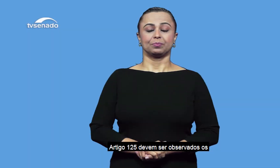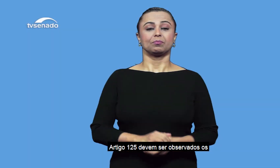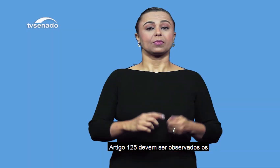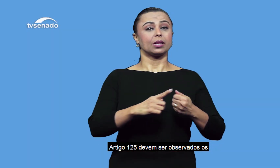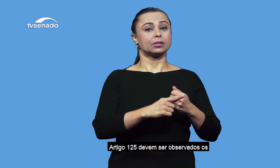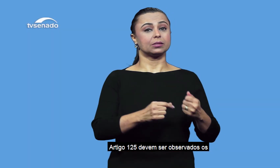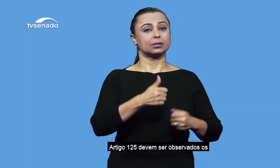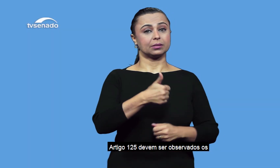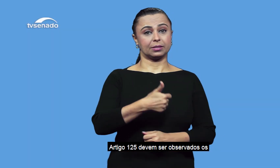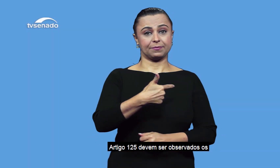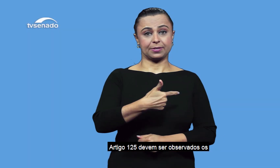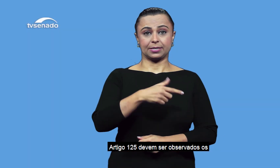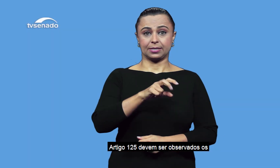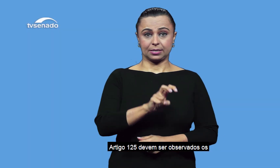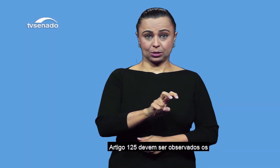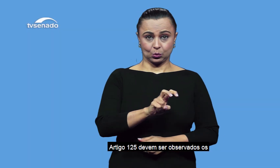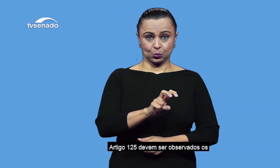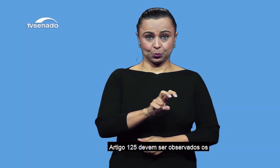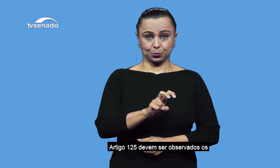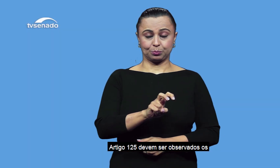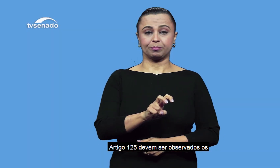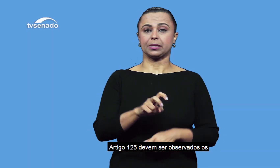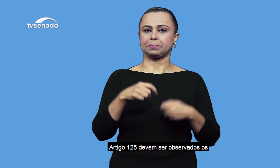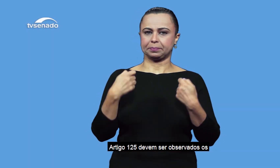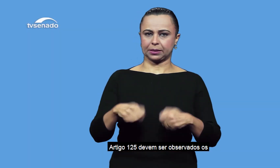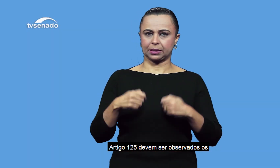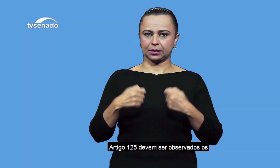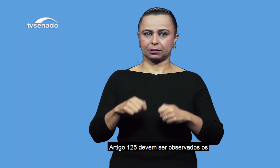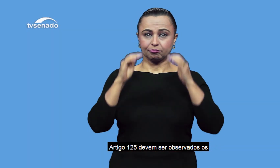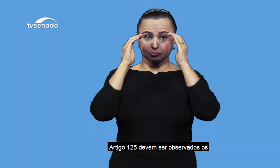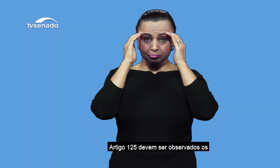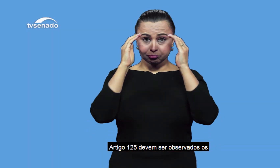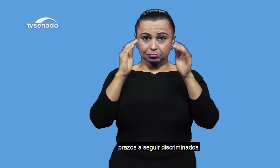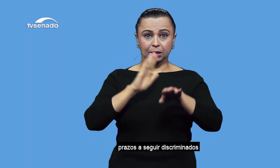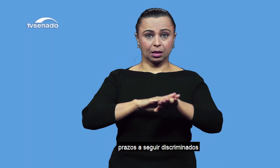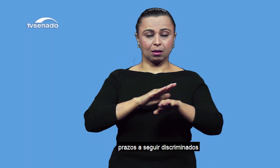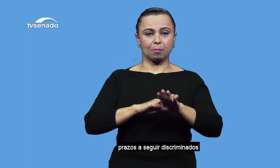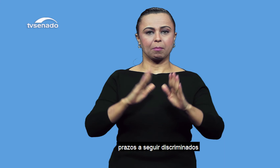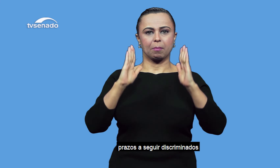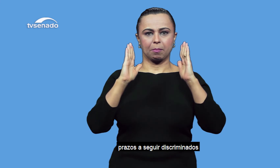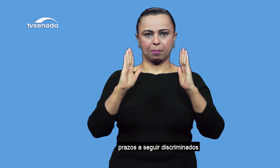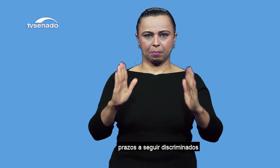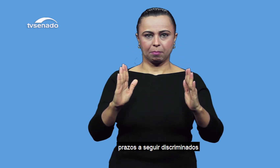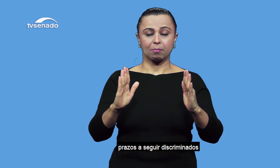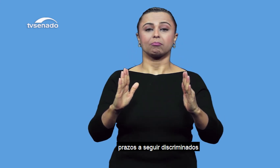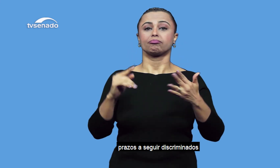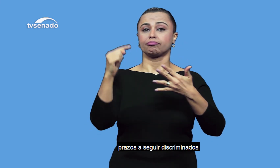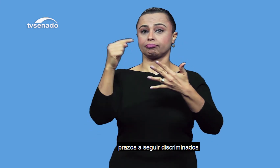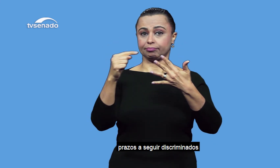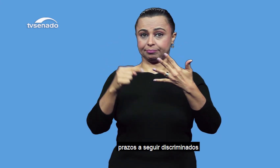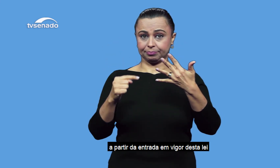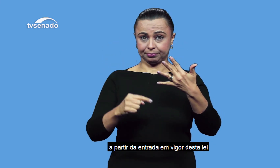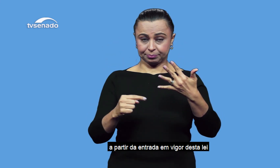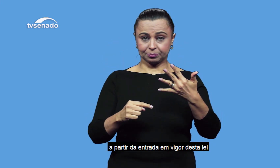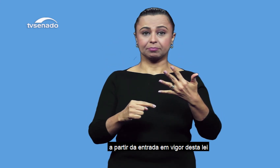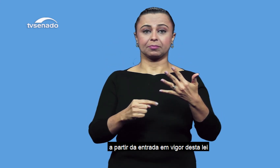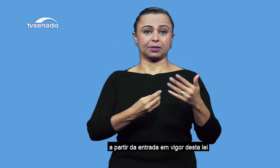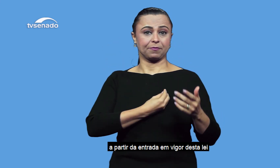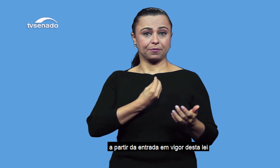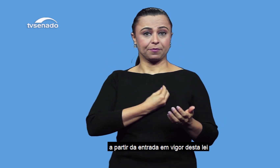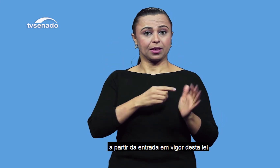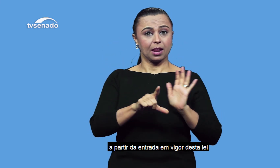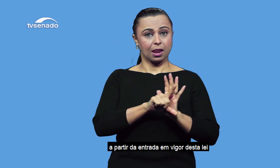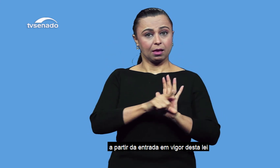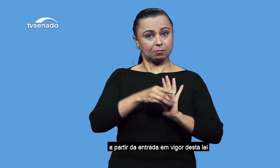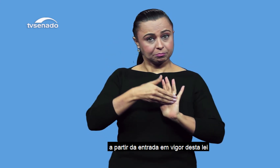o artigo 125 devem ser observados os prazos a seguir discriminados a partir da entrada